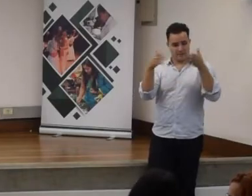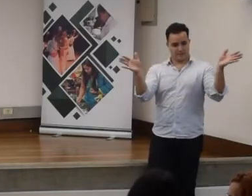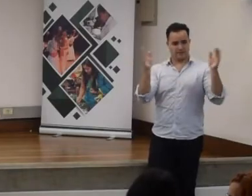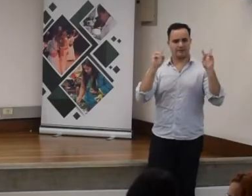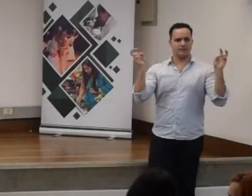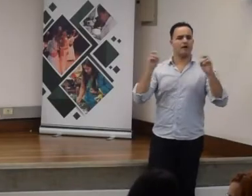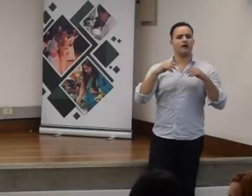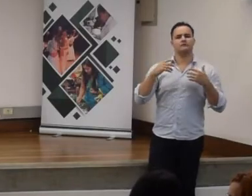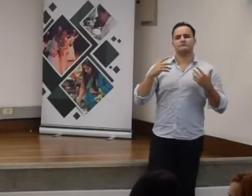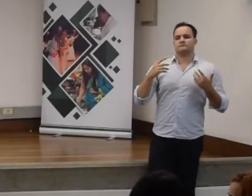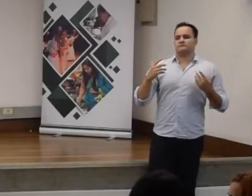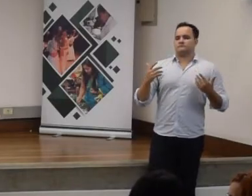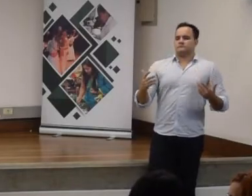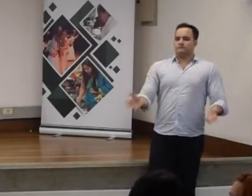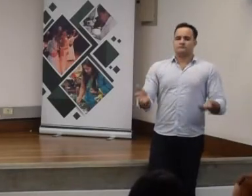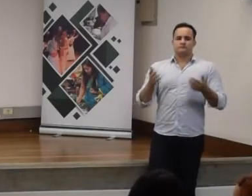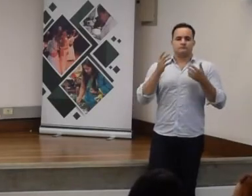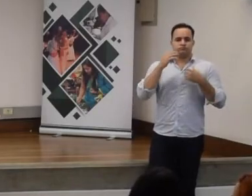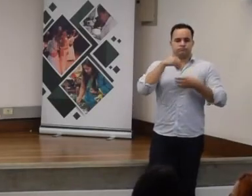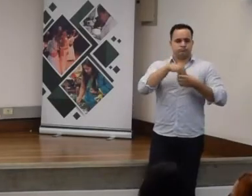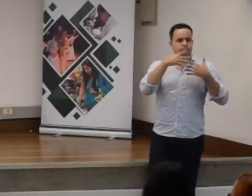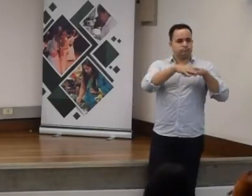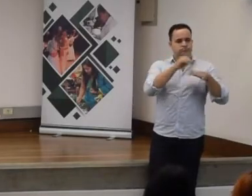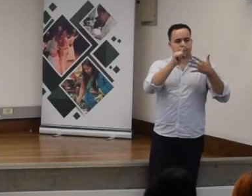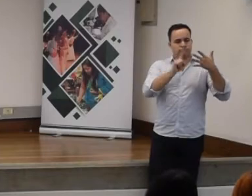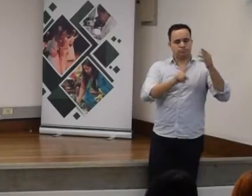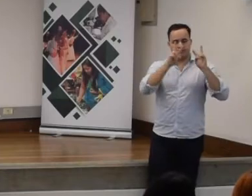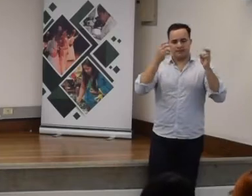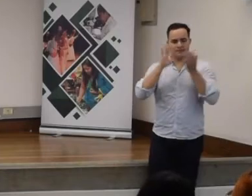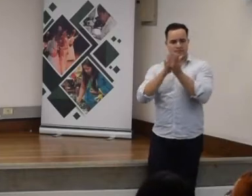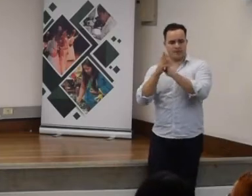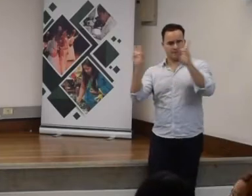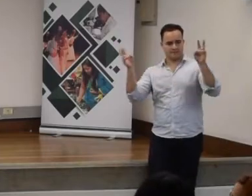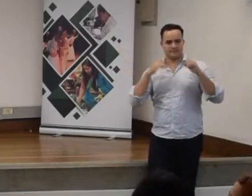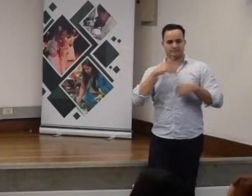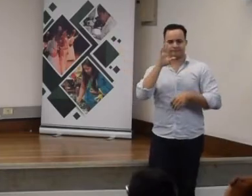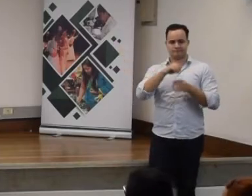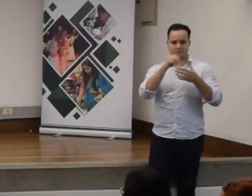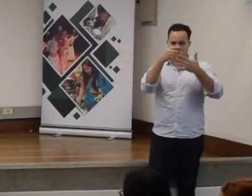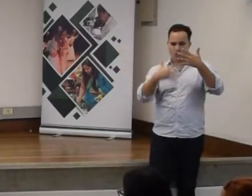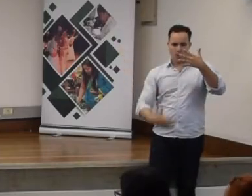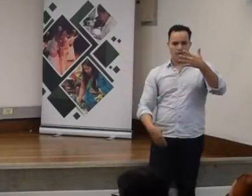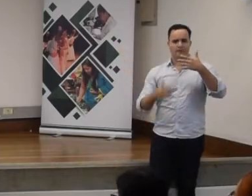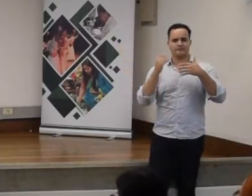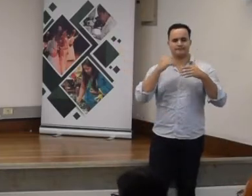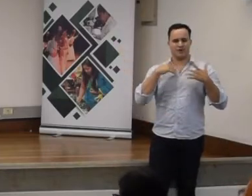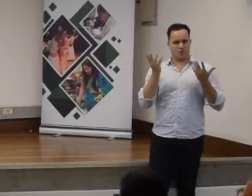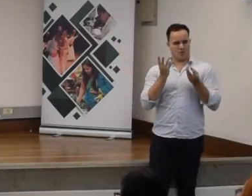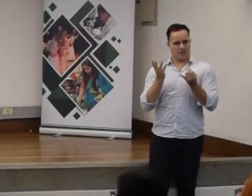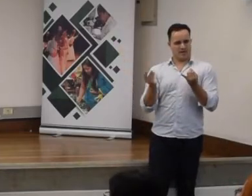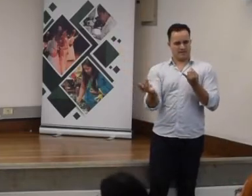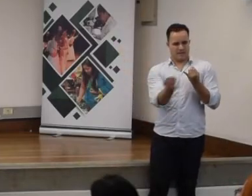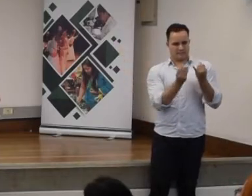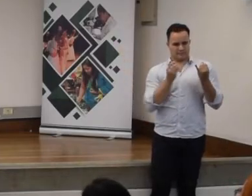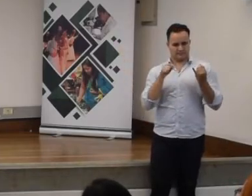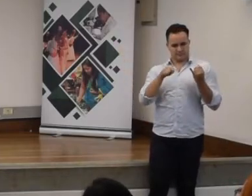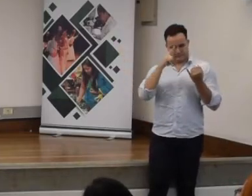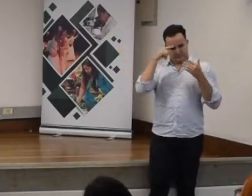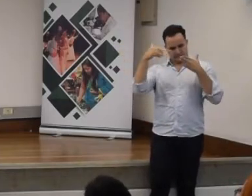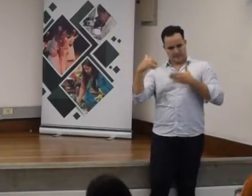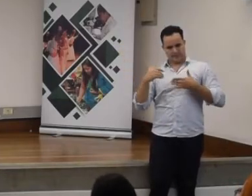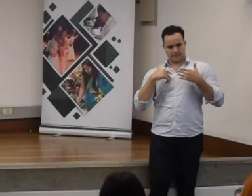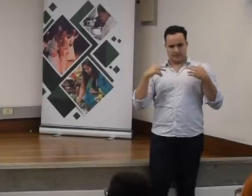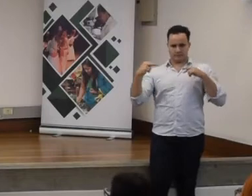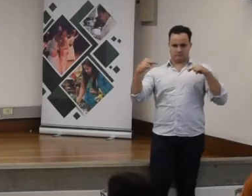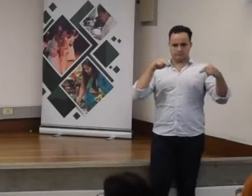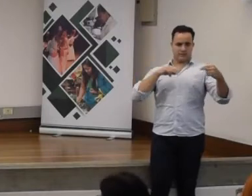donde reflexionamos en la Semana por la Paz cómo la discapacidad, los grupos étnicos ofrecen perspectivas